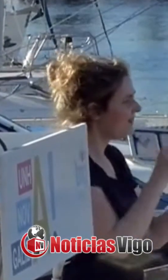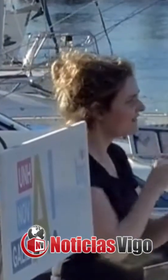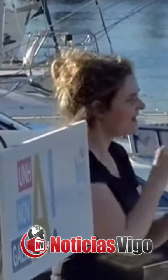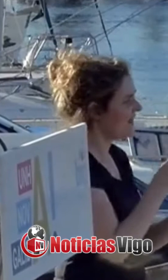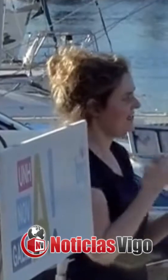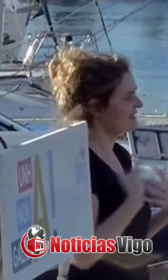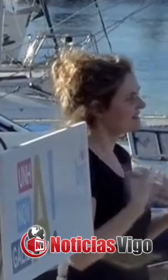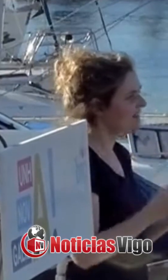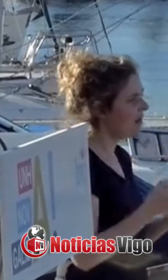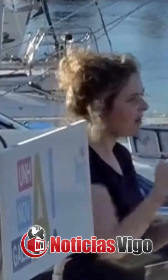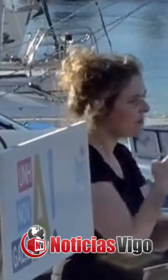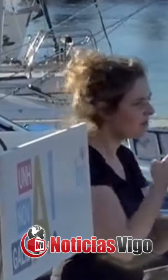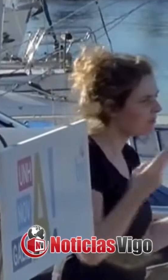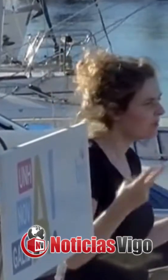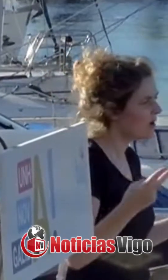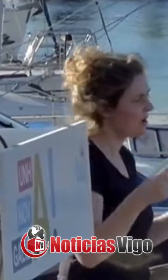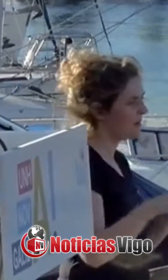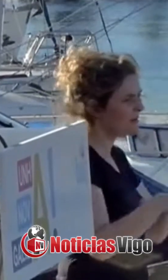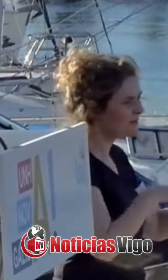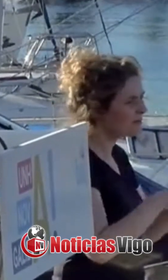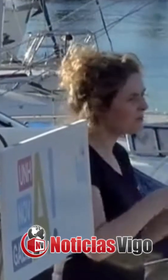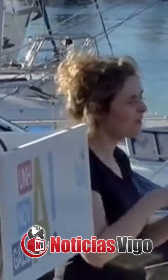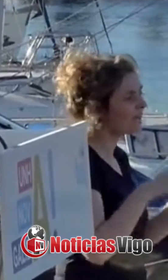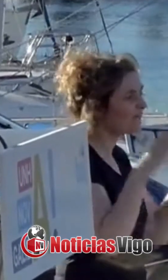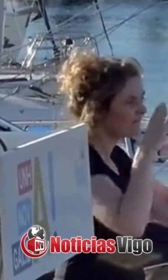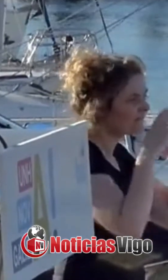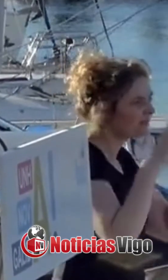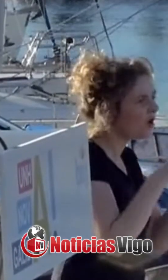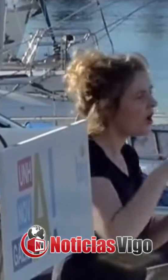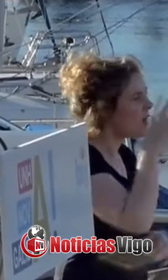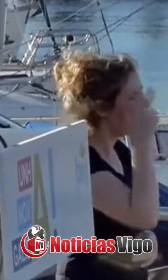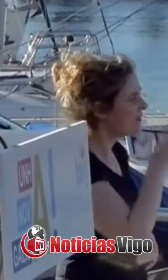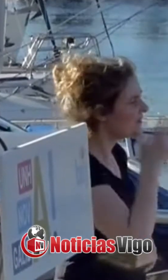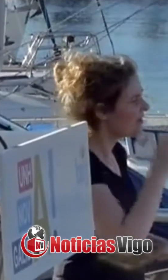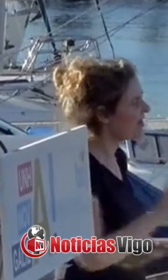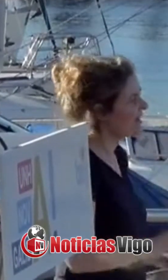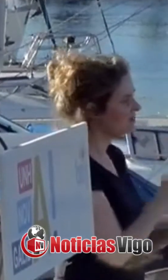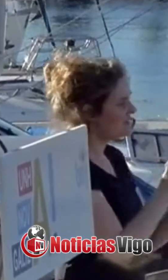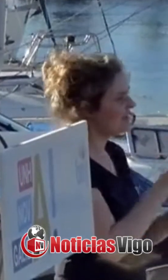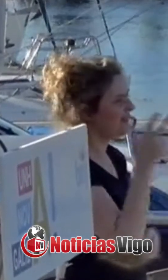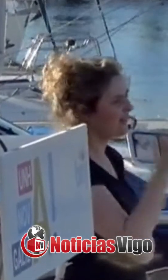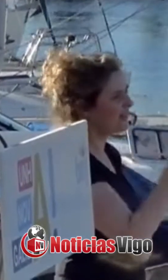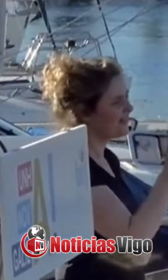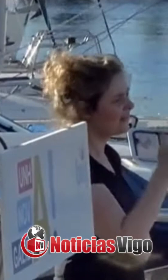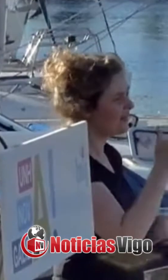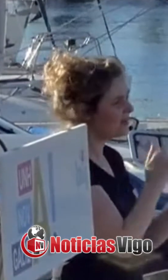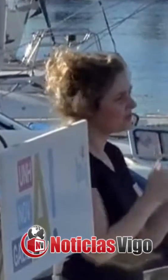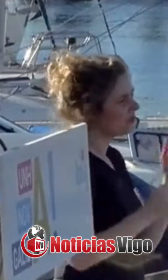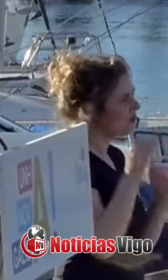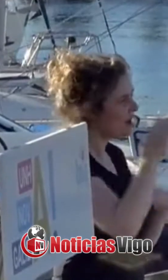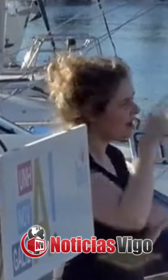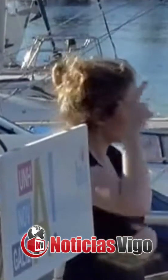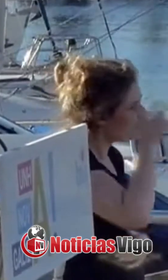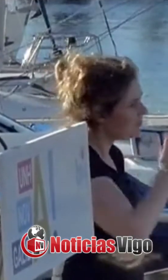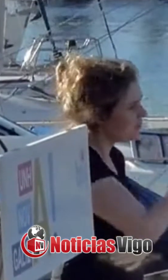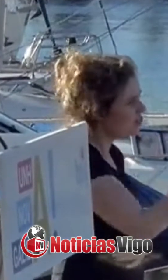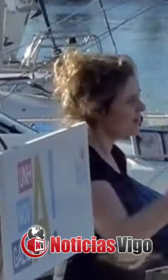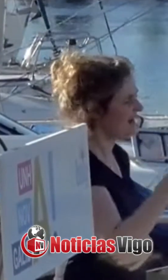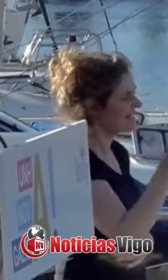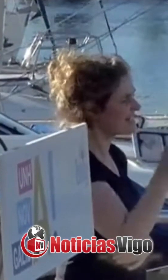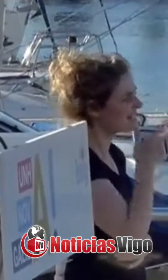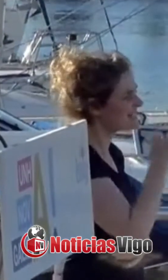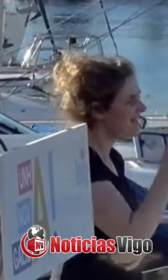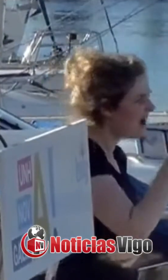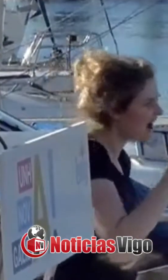sanidade pública, o Vigo das movilizacións feministas, o Vigo da defensa dos dereitos da soberanía dos povos, do Sáhara, de